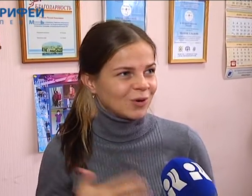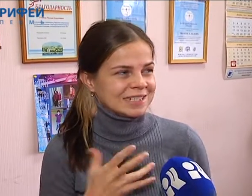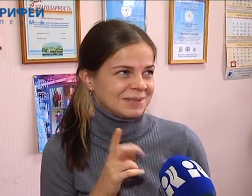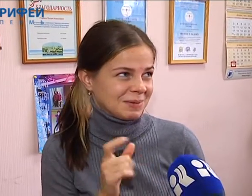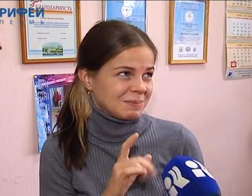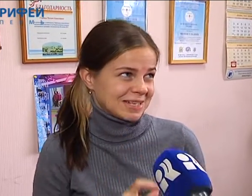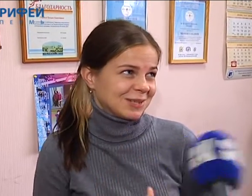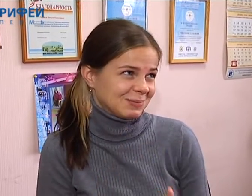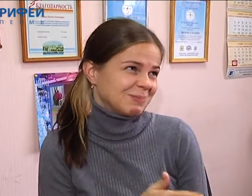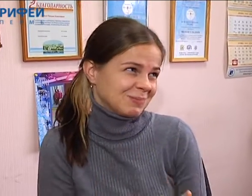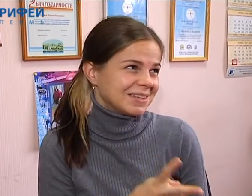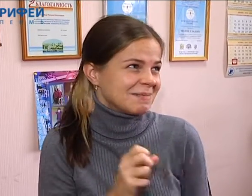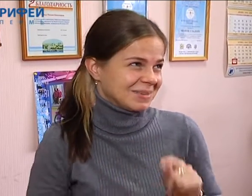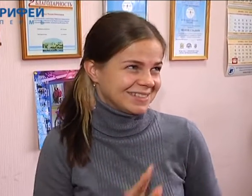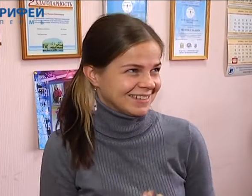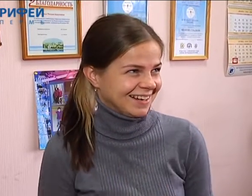Да.